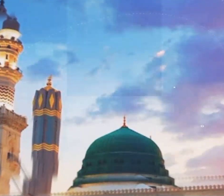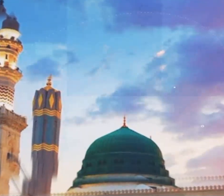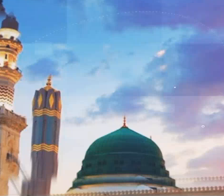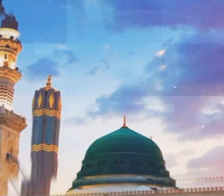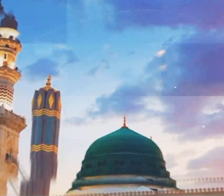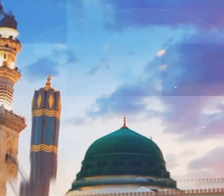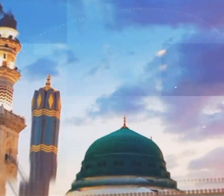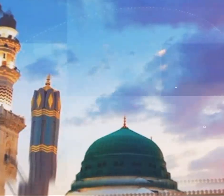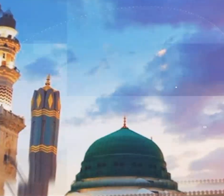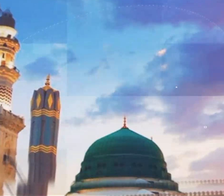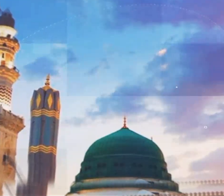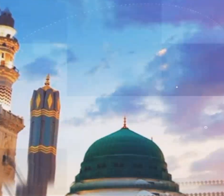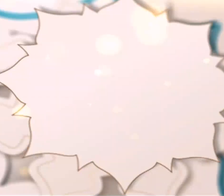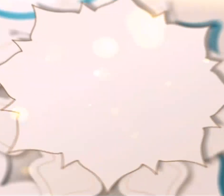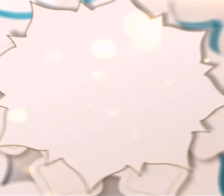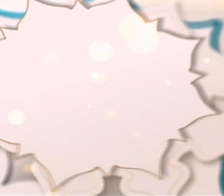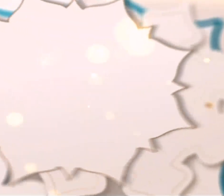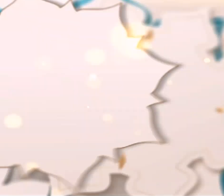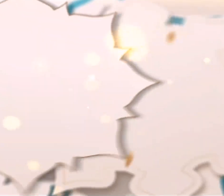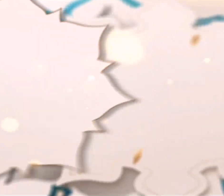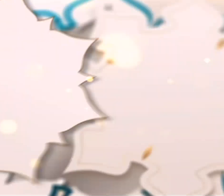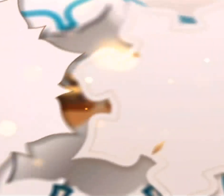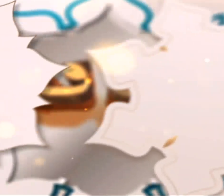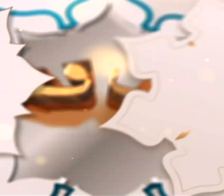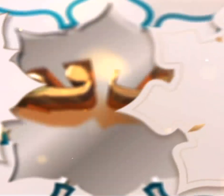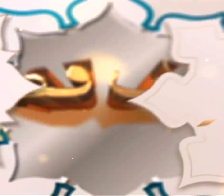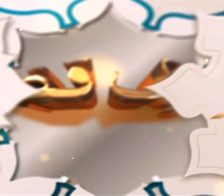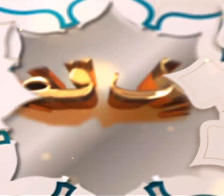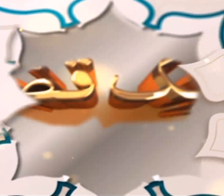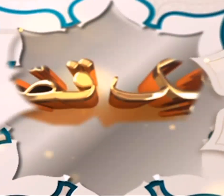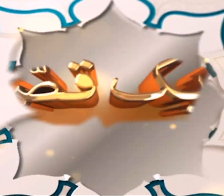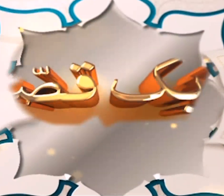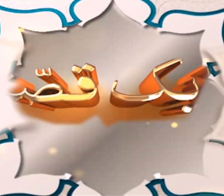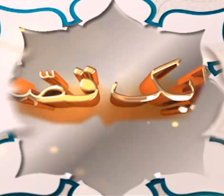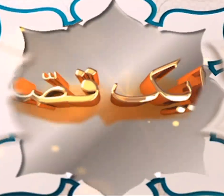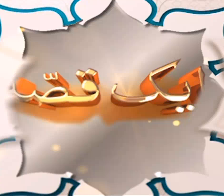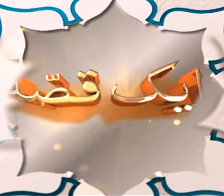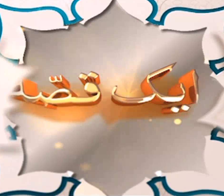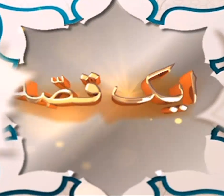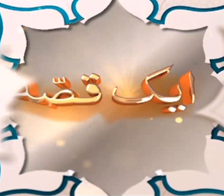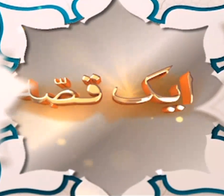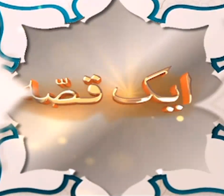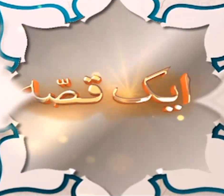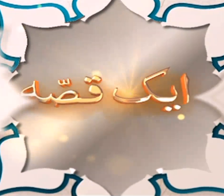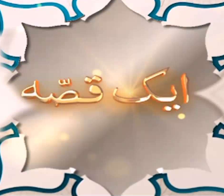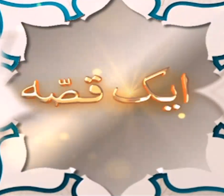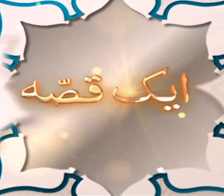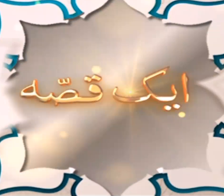صلی اللہ علیہ وسلم۔ ملتا ہے در سے آخرت